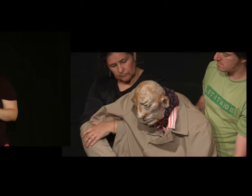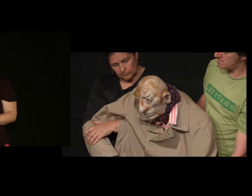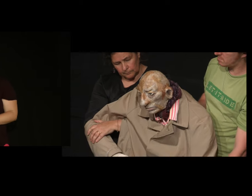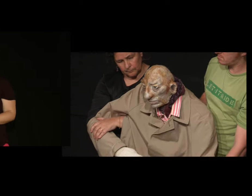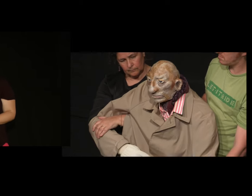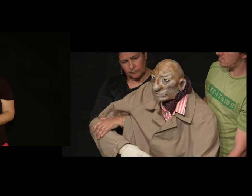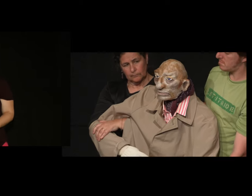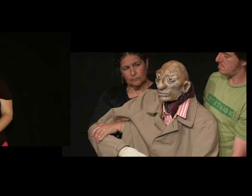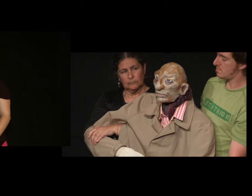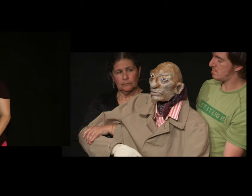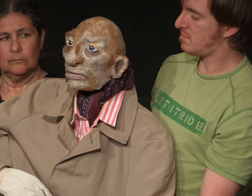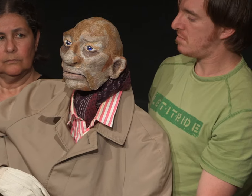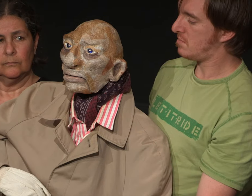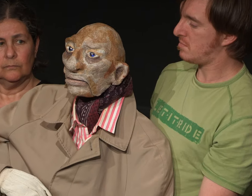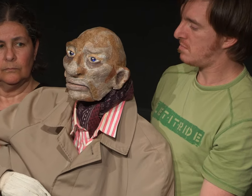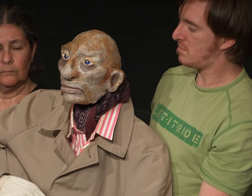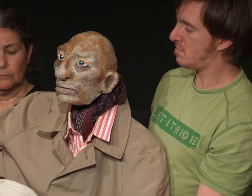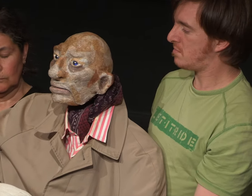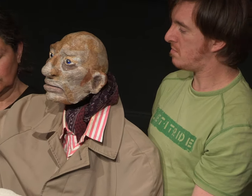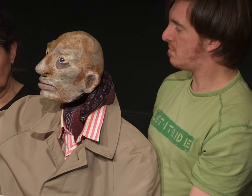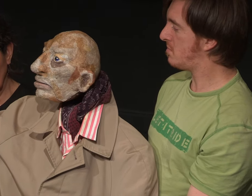travailler. C'est super.